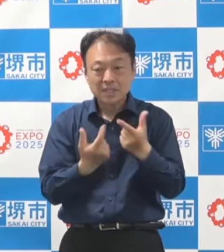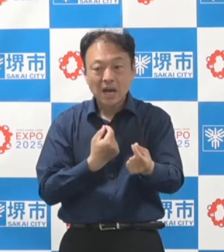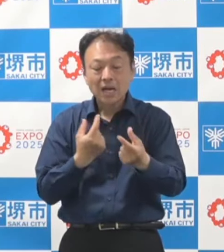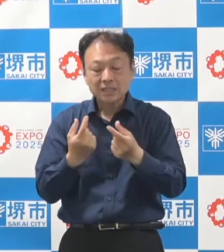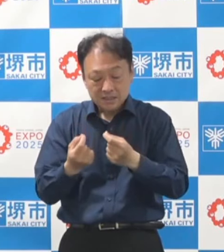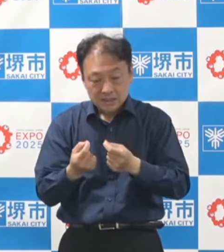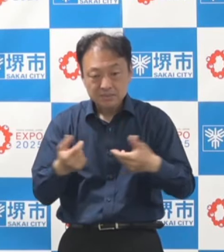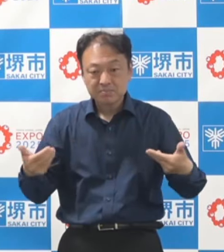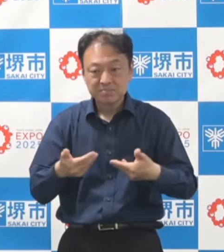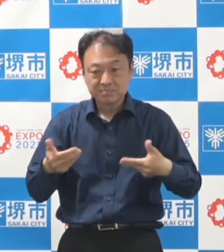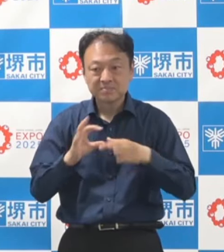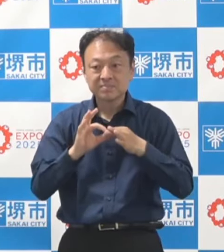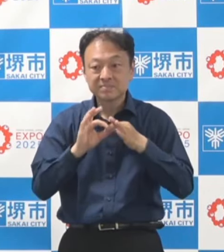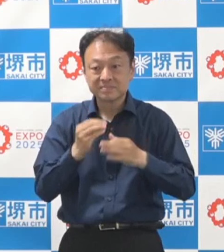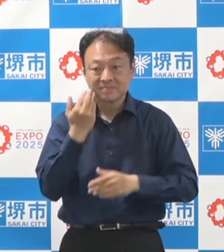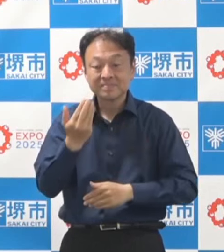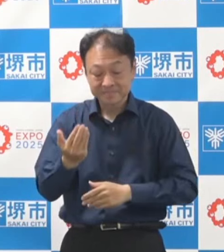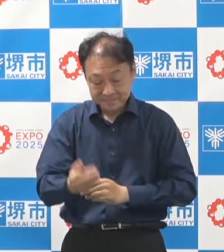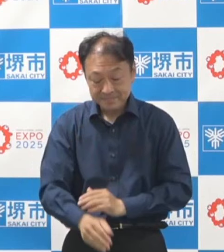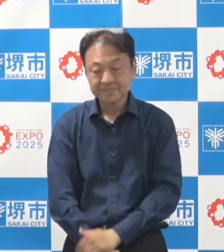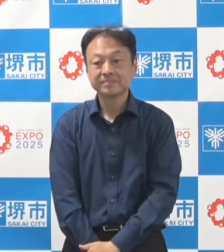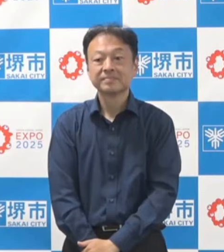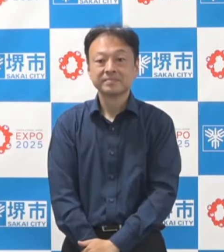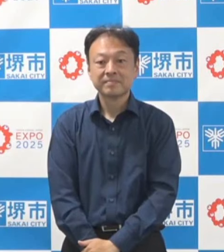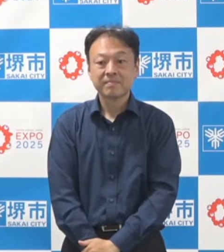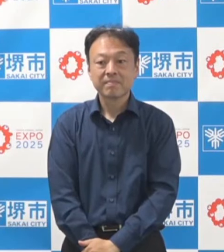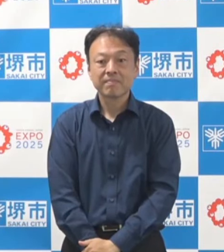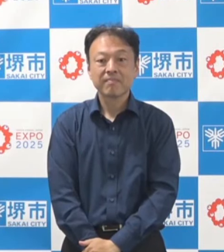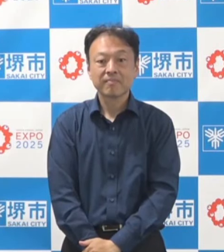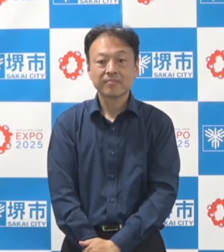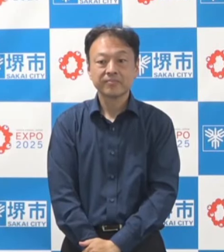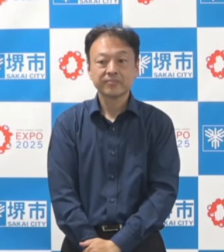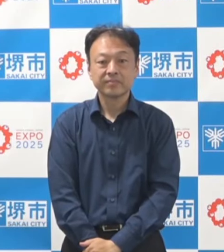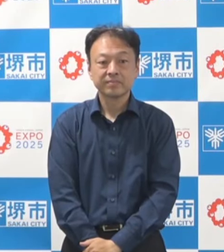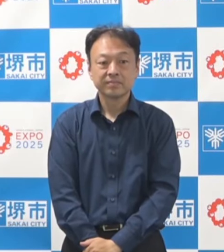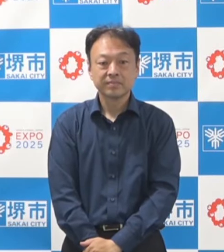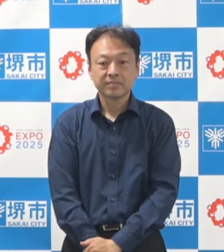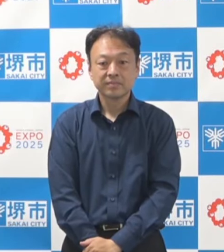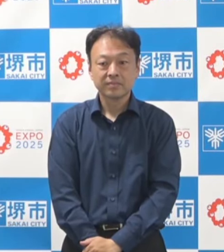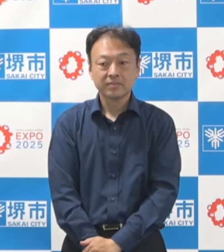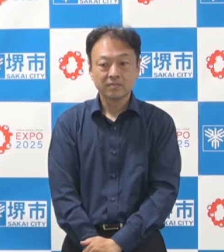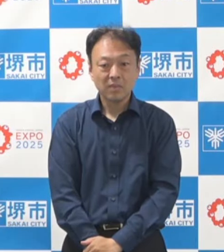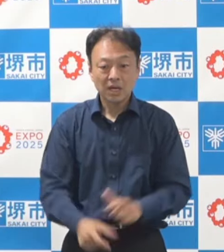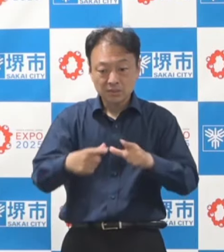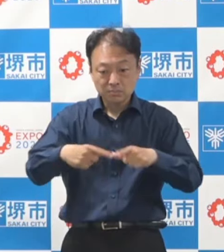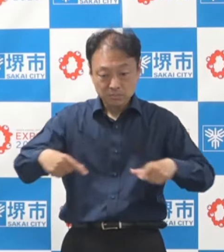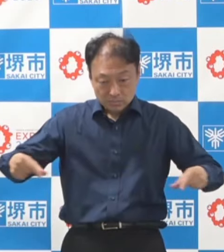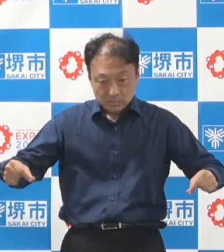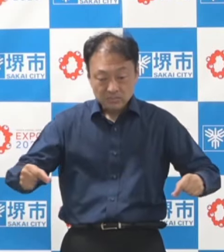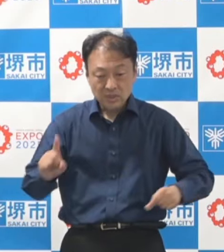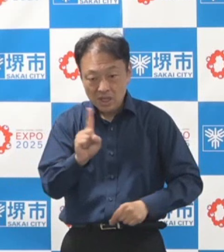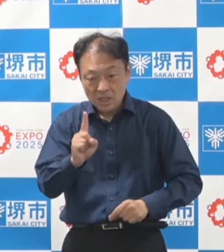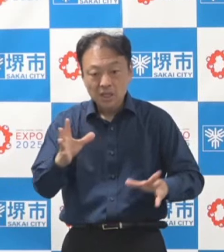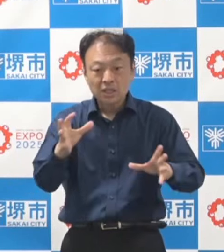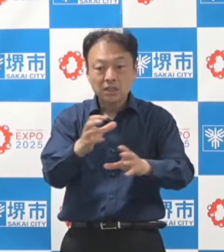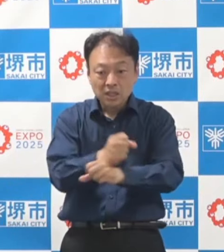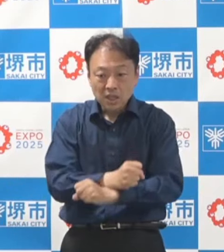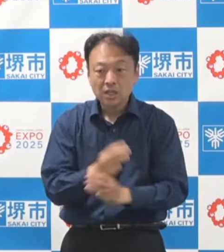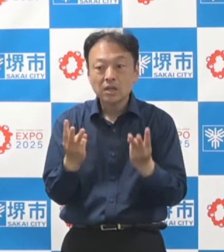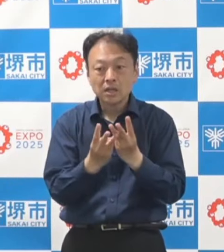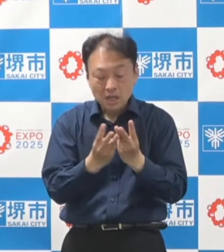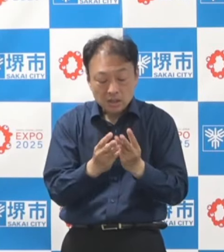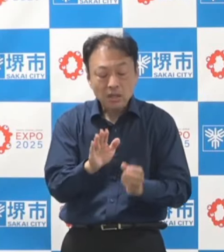見守り合い事業の、件なんですけれども、先ほど全国の認知症の行方不明者数の話を市長なさいまして、で